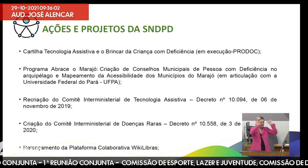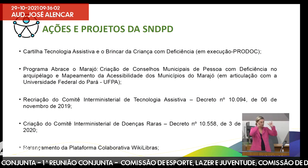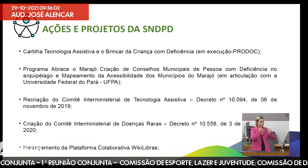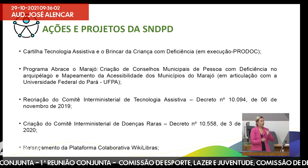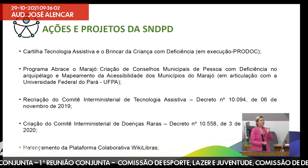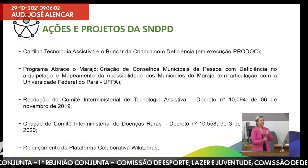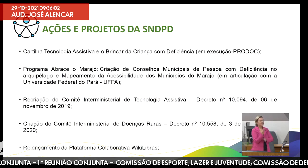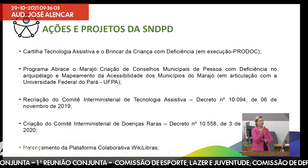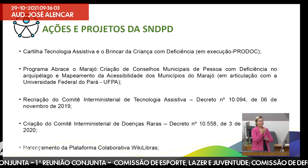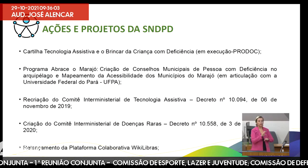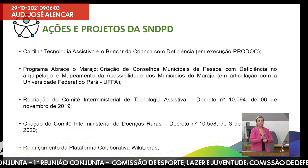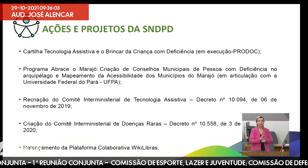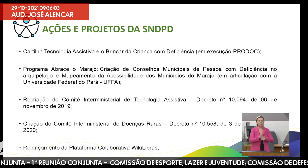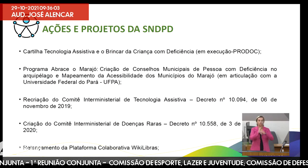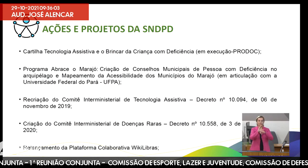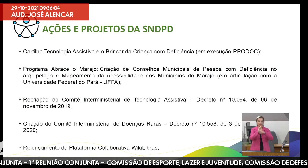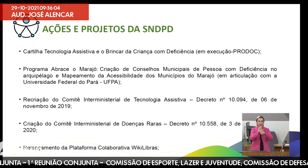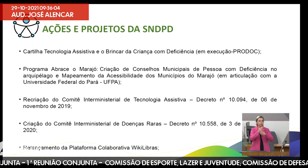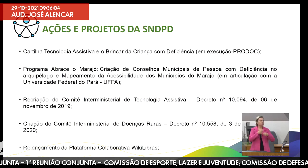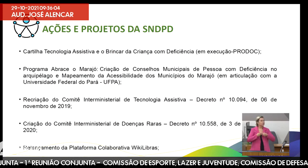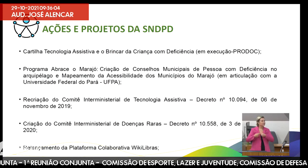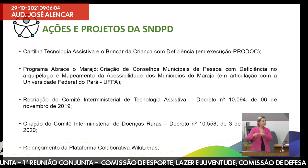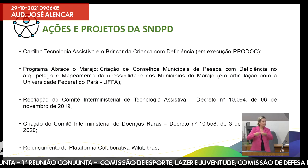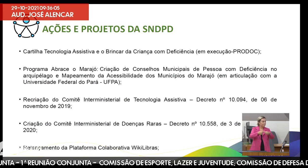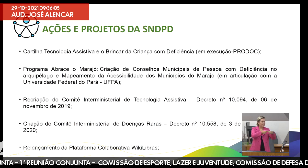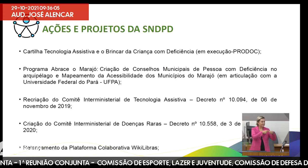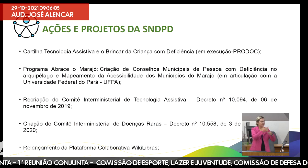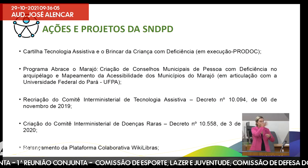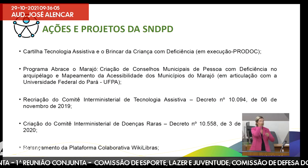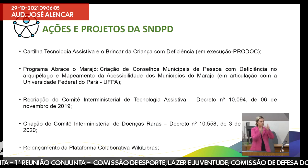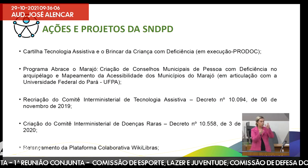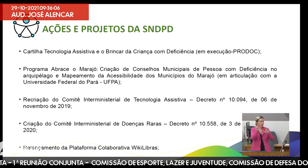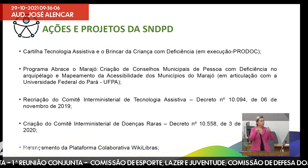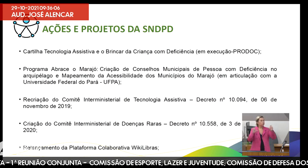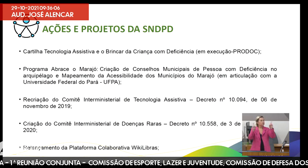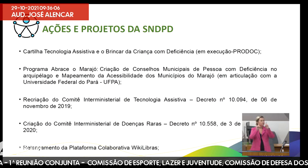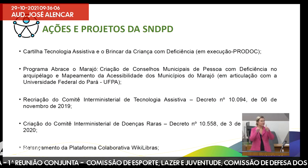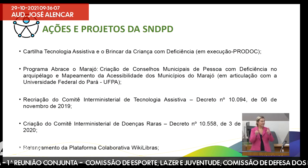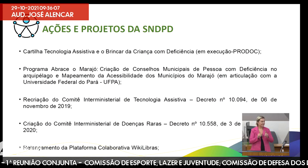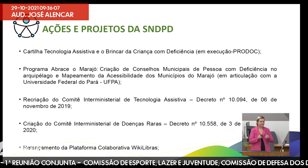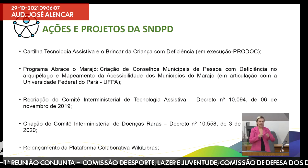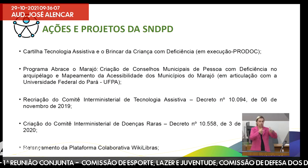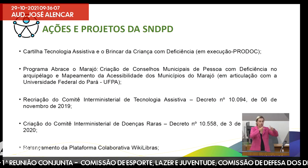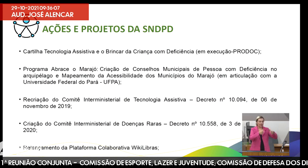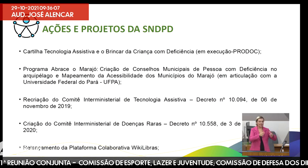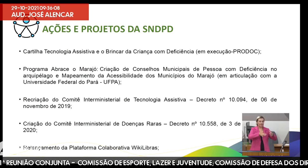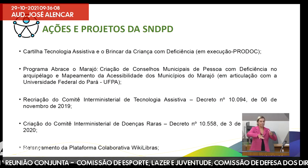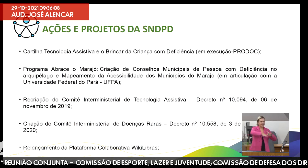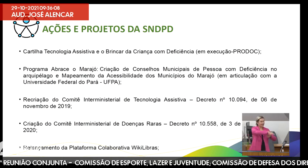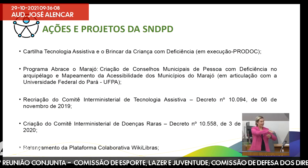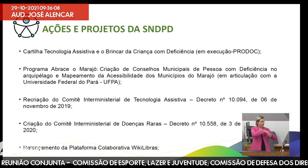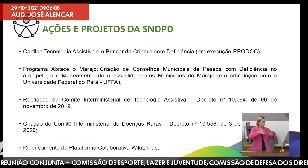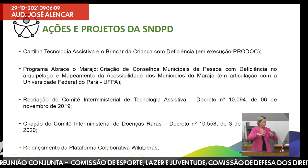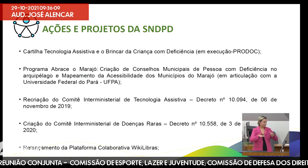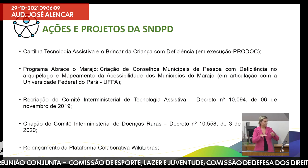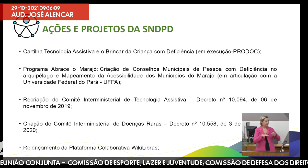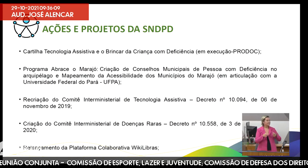E no programa Abrace o Marajó, do Ministério da Mulher, da Família e dos Direitos Humanos, estamos desenvolvendo ações